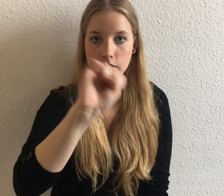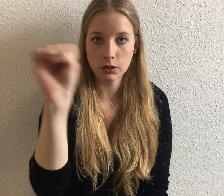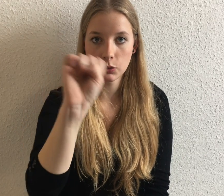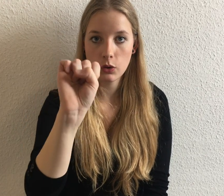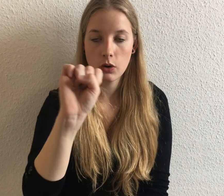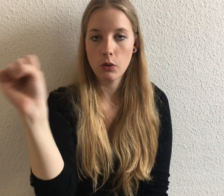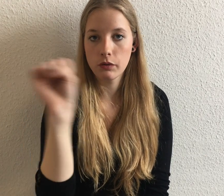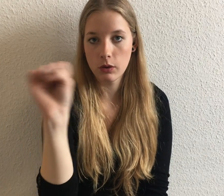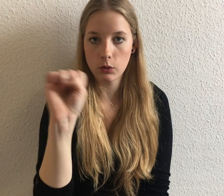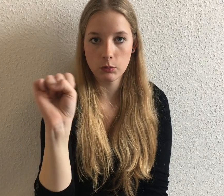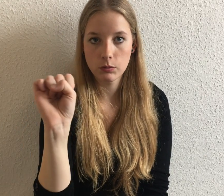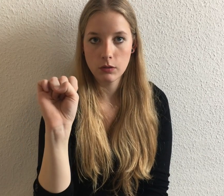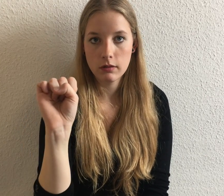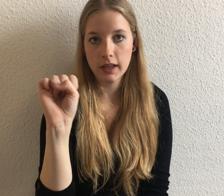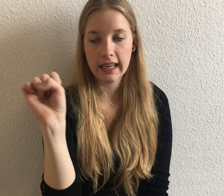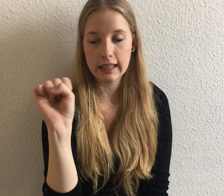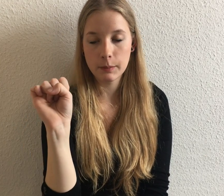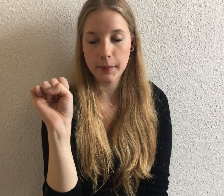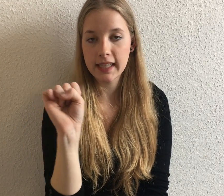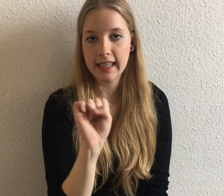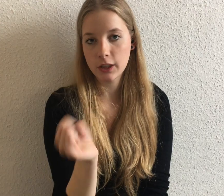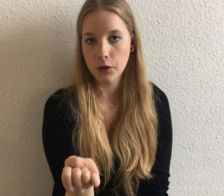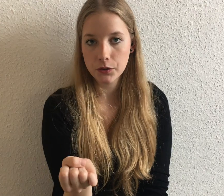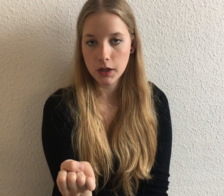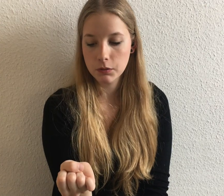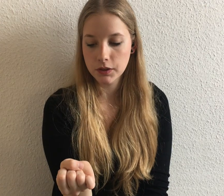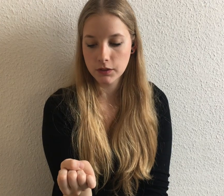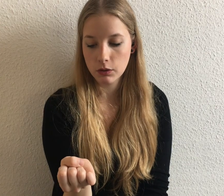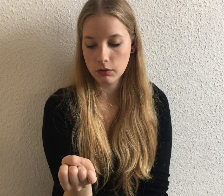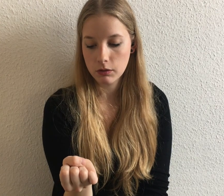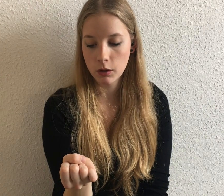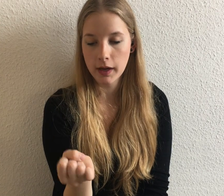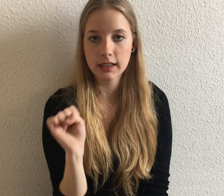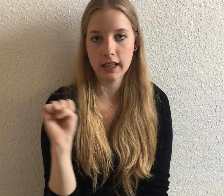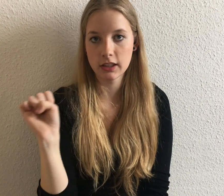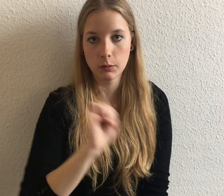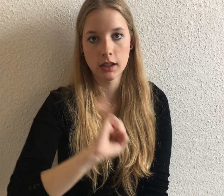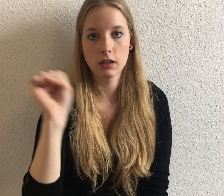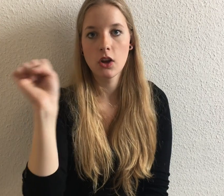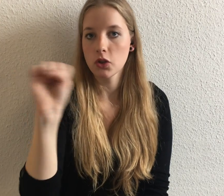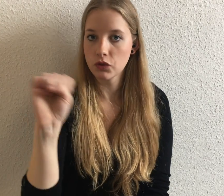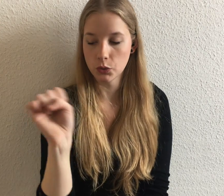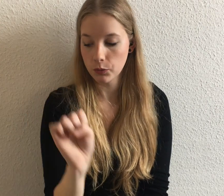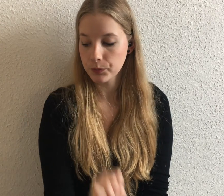wieso und warum. Weil beide die gleiche Bedeutung haben, deswegen wird auch beides gleich gebärdet, wieso.